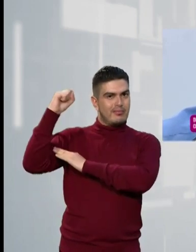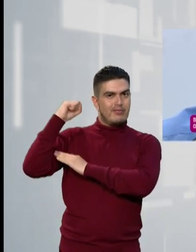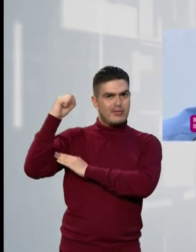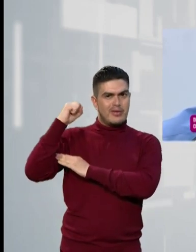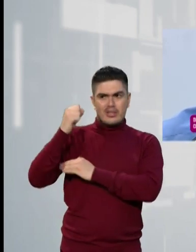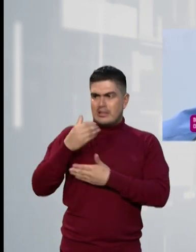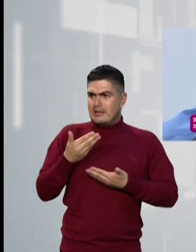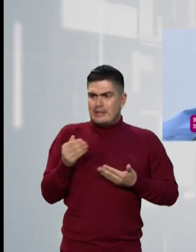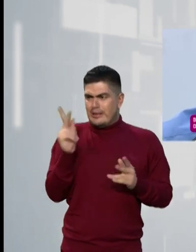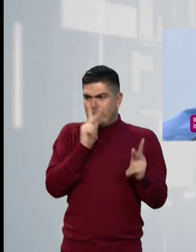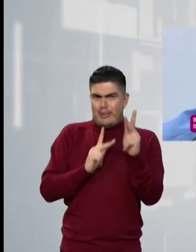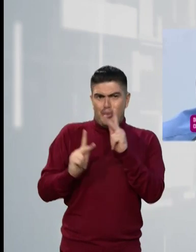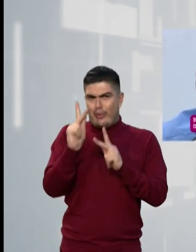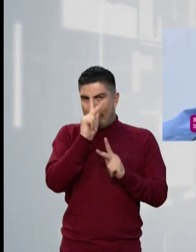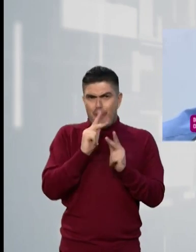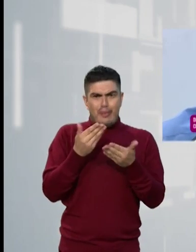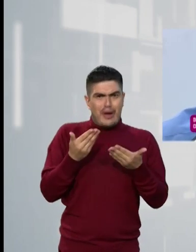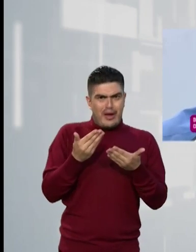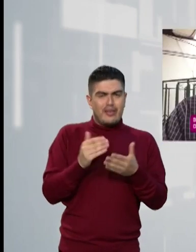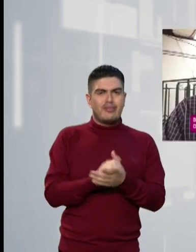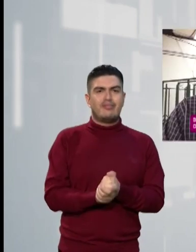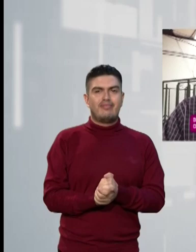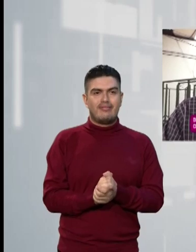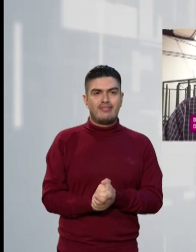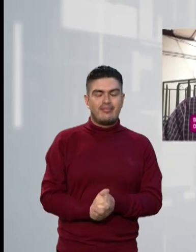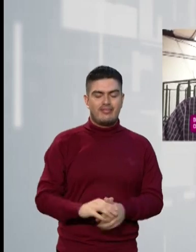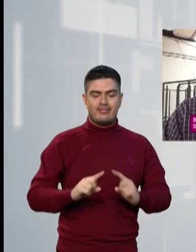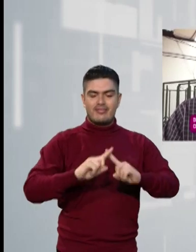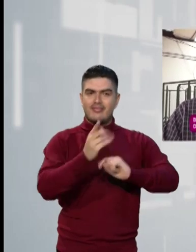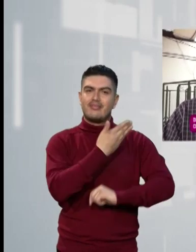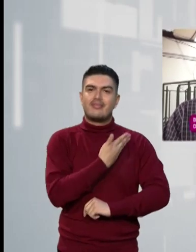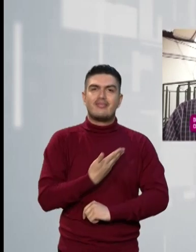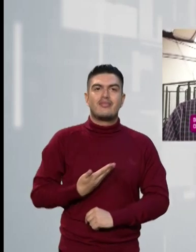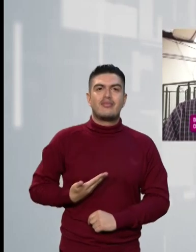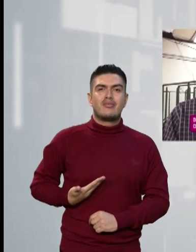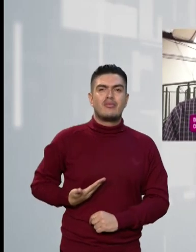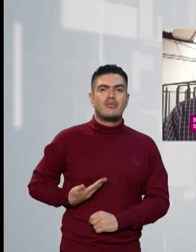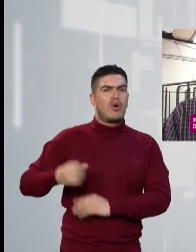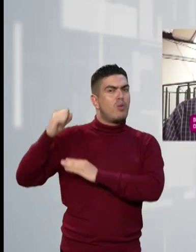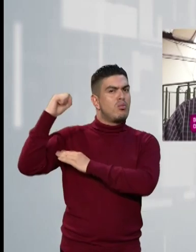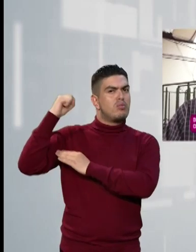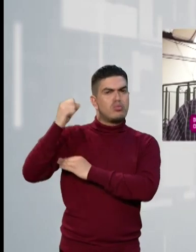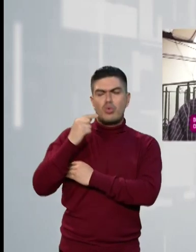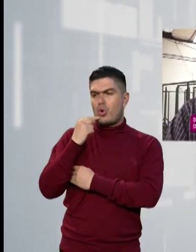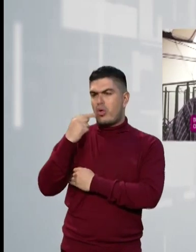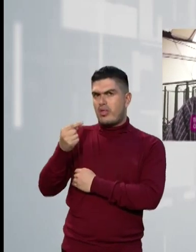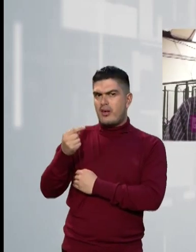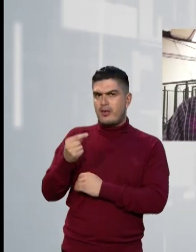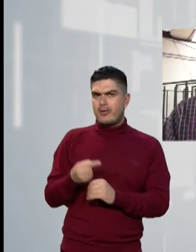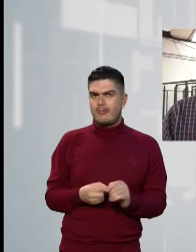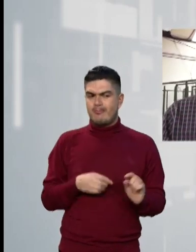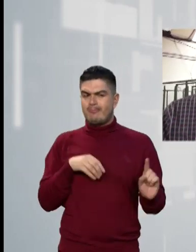las autoridades en sus palabras el exgobernante lobo Sosa despotricar de la ofer co Luis Javier Santos a quien calificó de